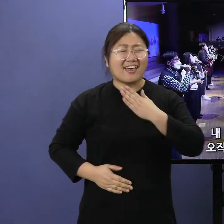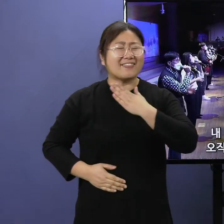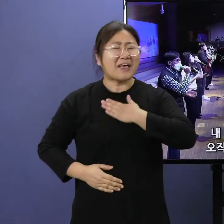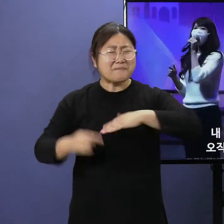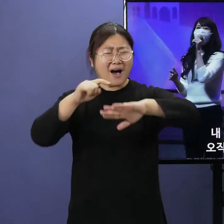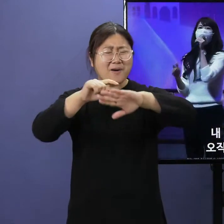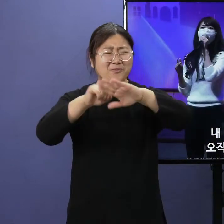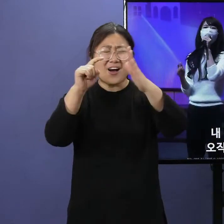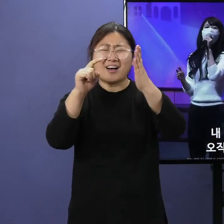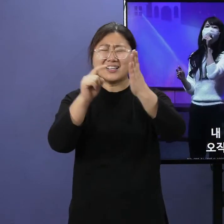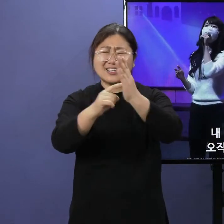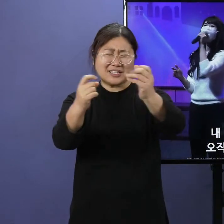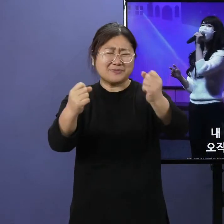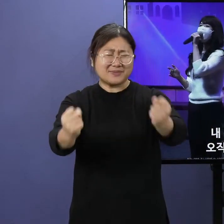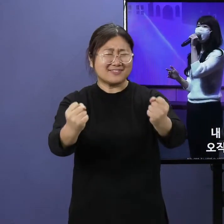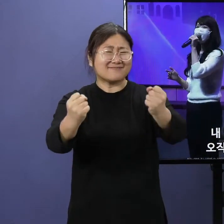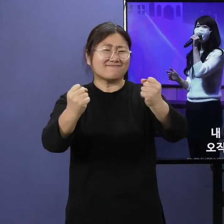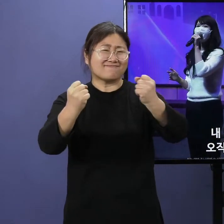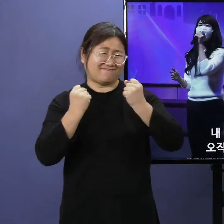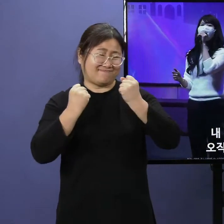내 맘과 힘을